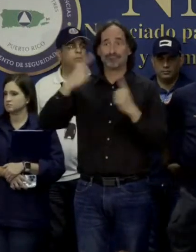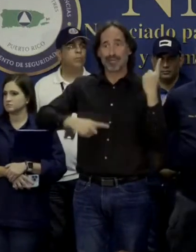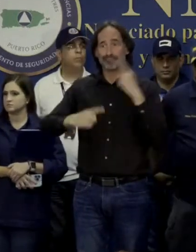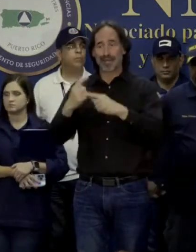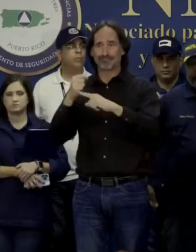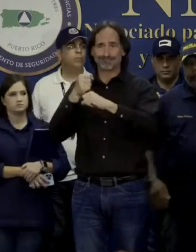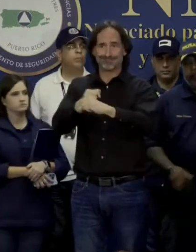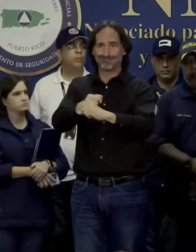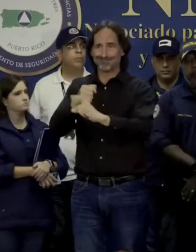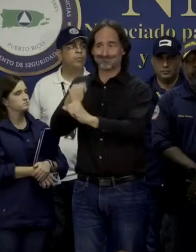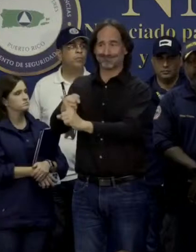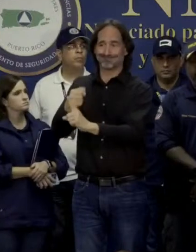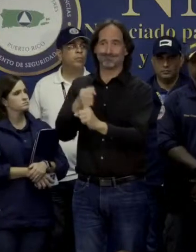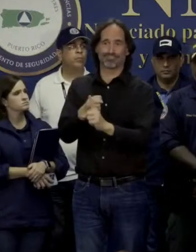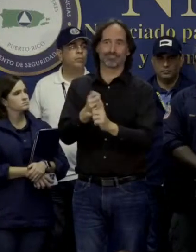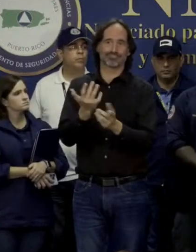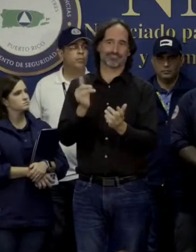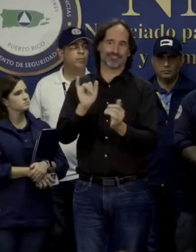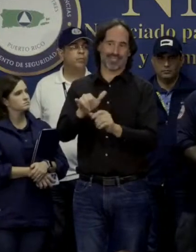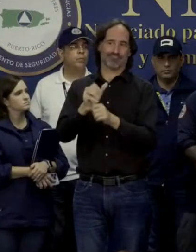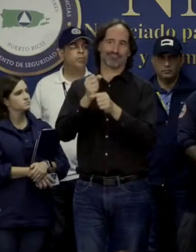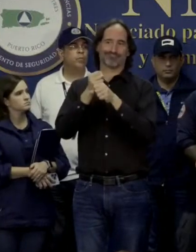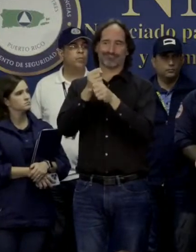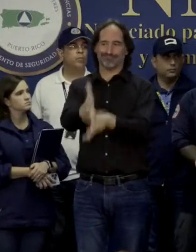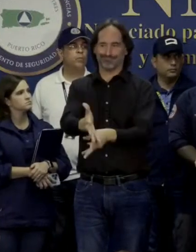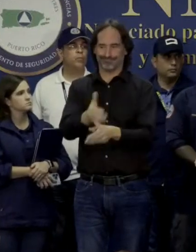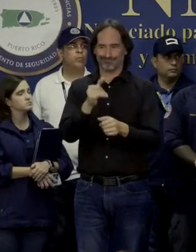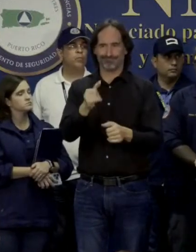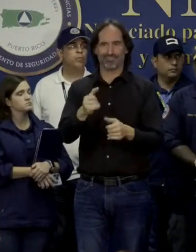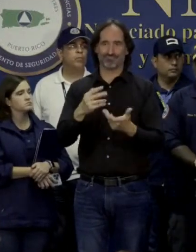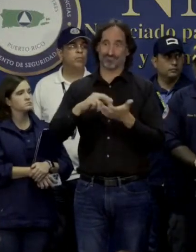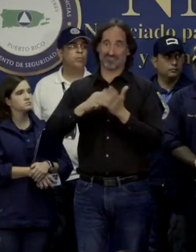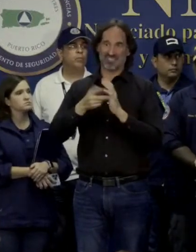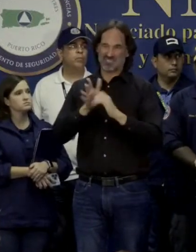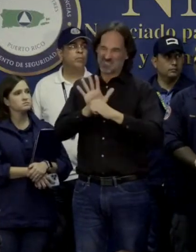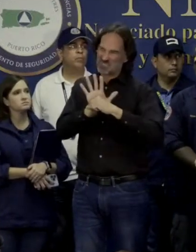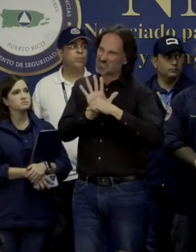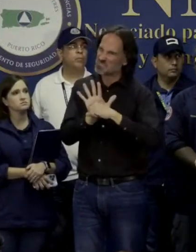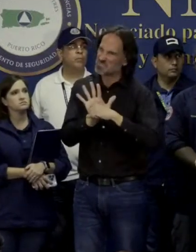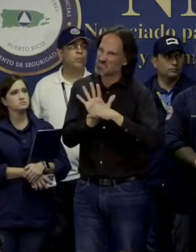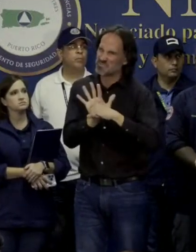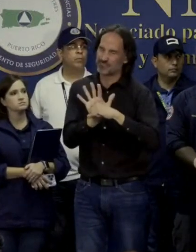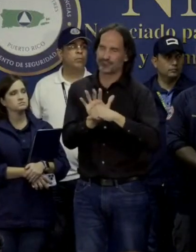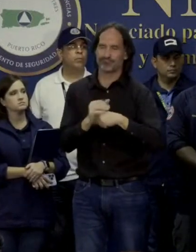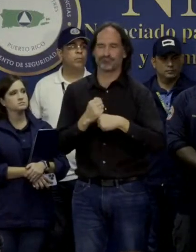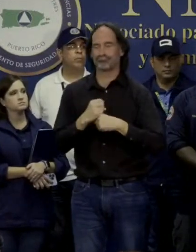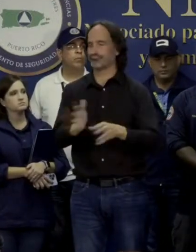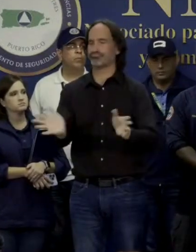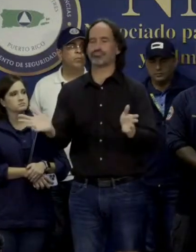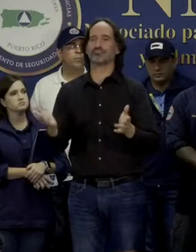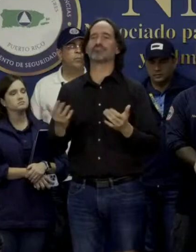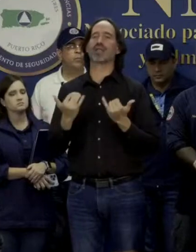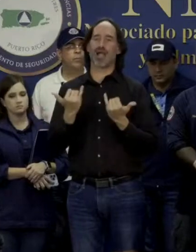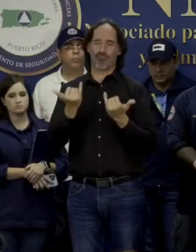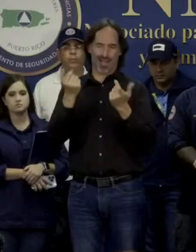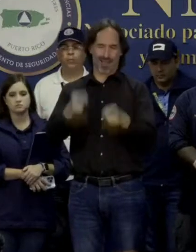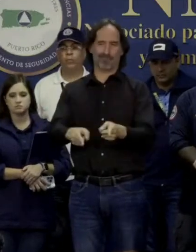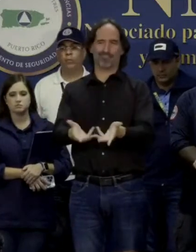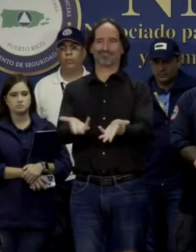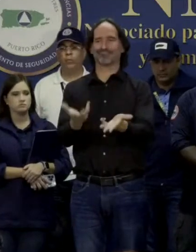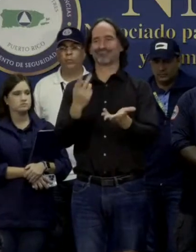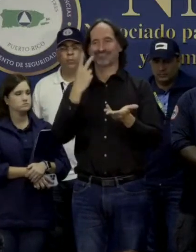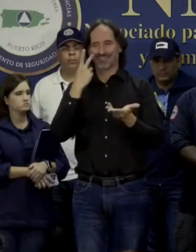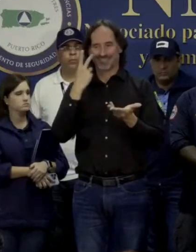el puente, ¿verdad? Y con la crecida hacen la fuerza que se llevan ese puente. Eso es lo que estamos experimentando en el caso de estos puentes